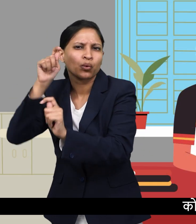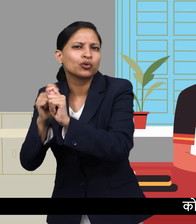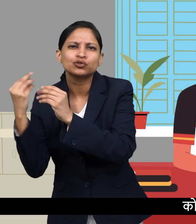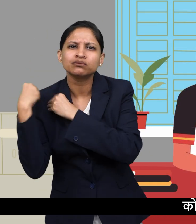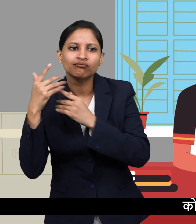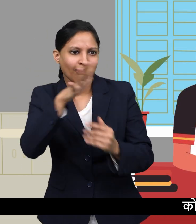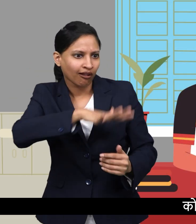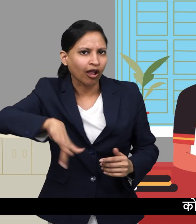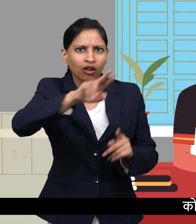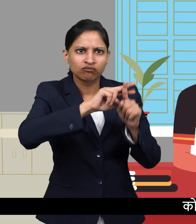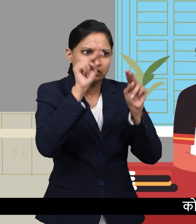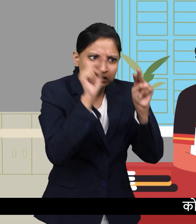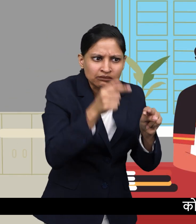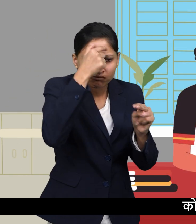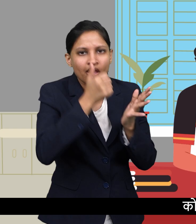एक अनुरोध लिखा।